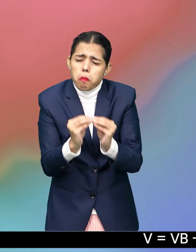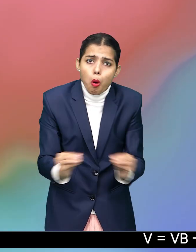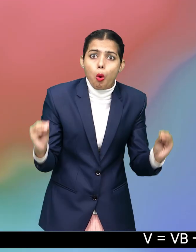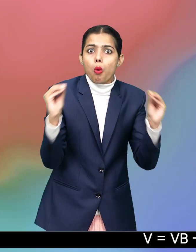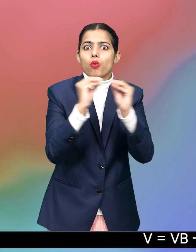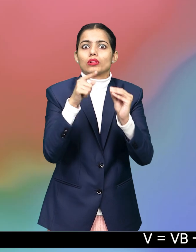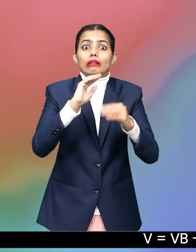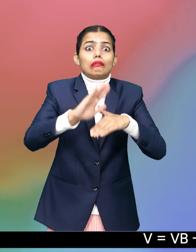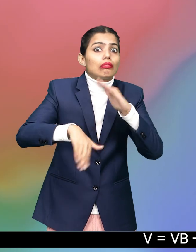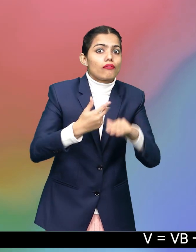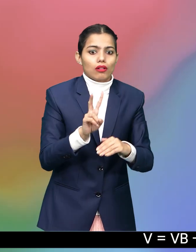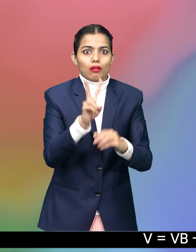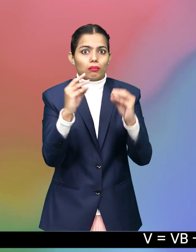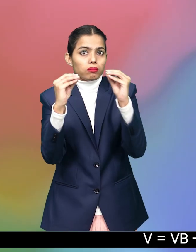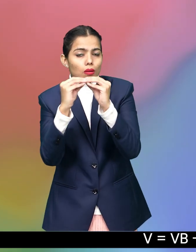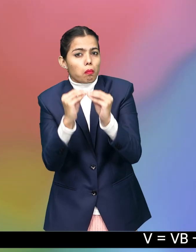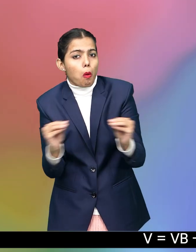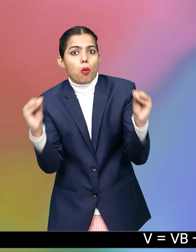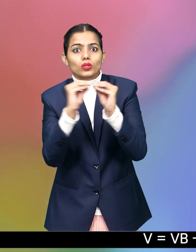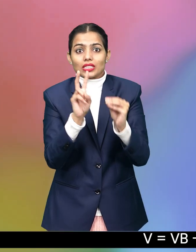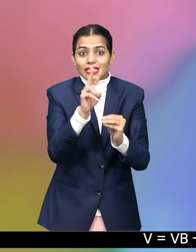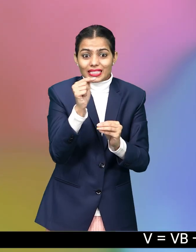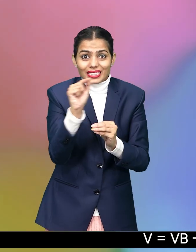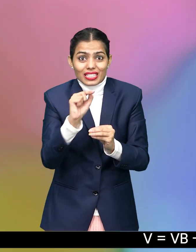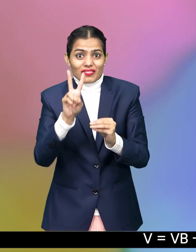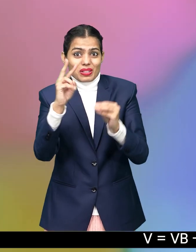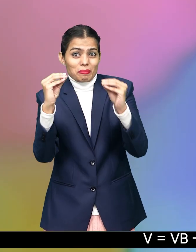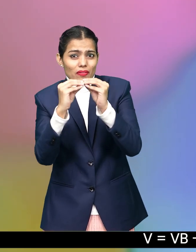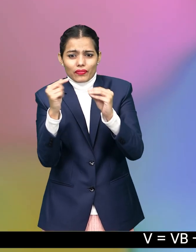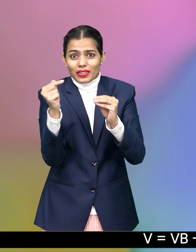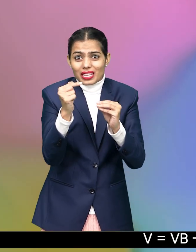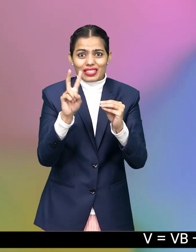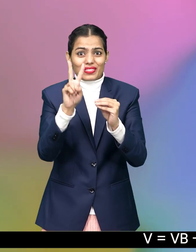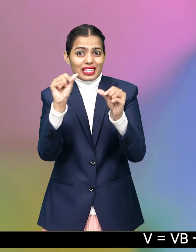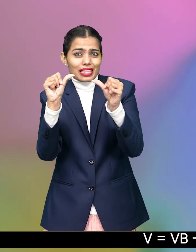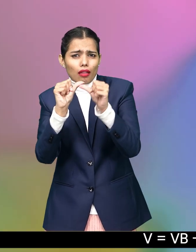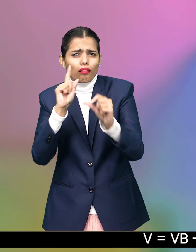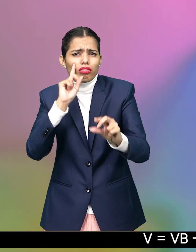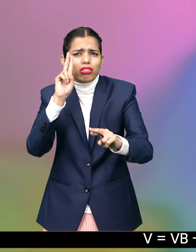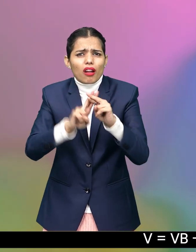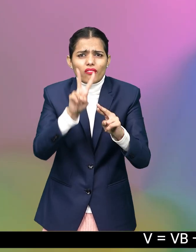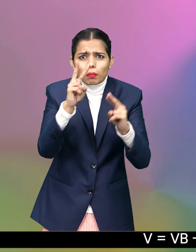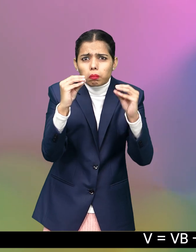V VB - VA. VB VA ಗಿಂತ ಹೆಚ್ಚಿದ್ದರೆ.